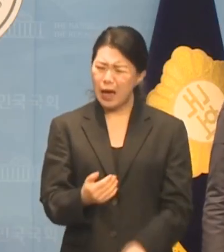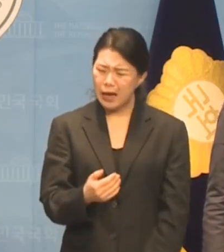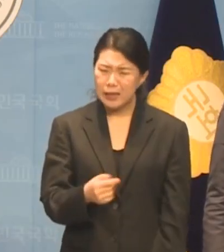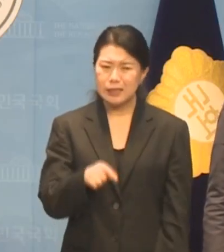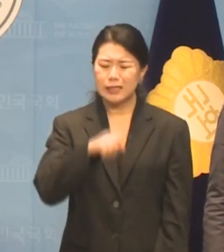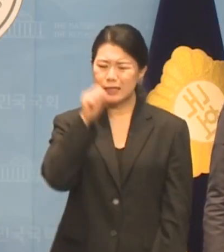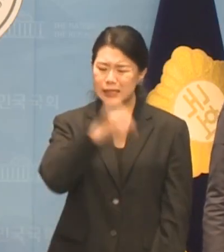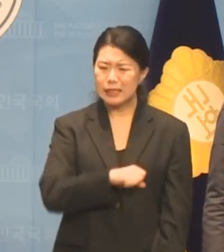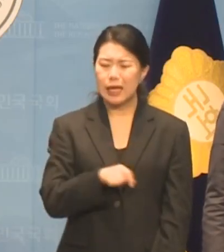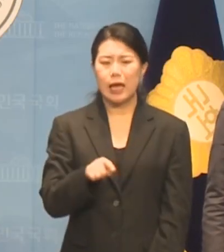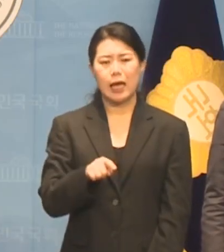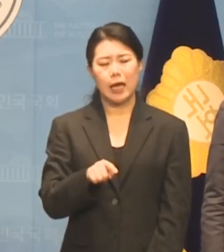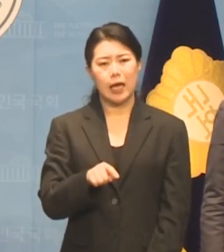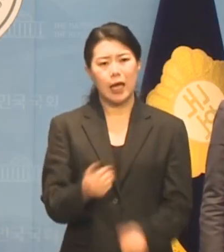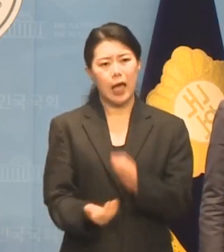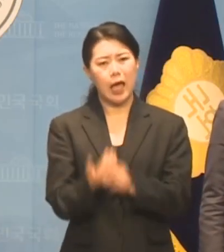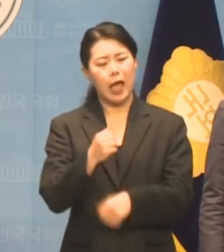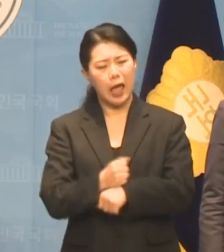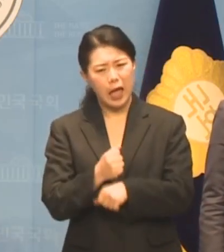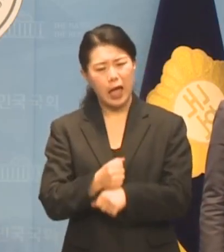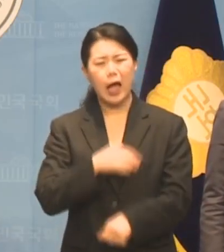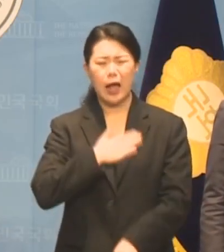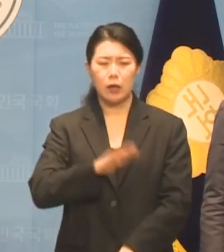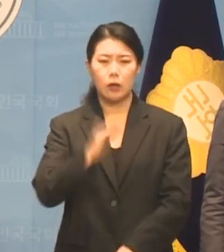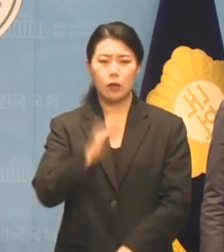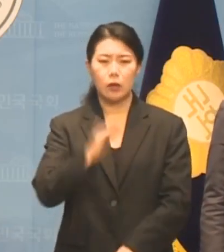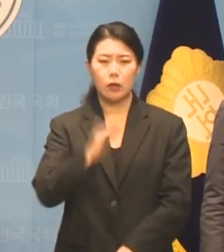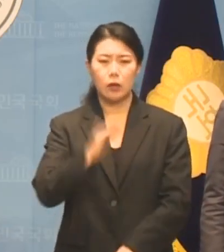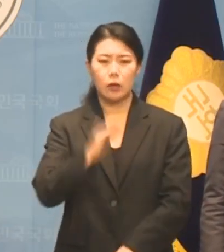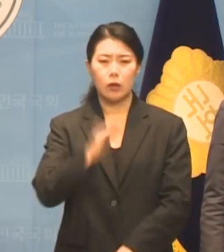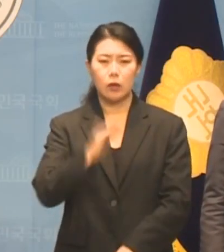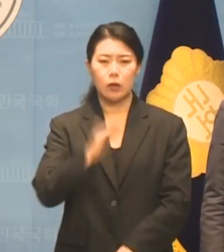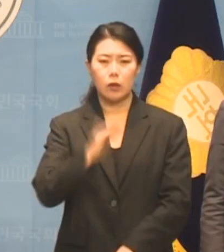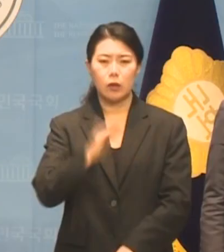구나라는 생각을 했다고 해명했습니다.